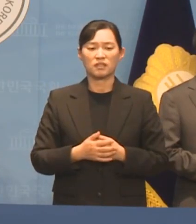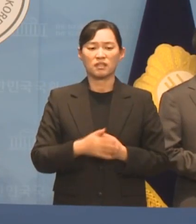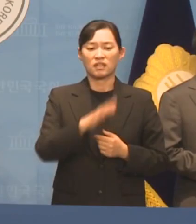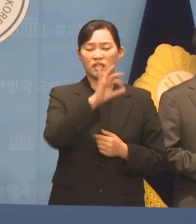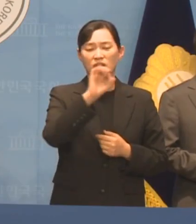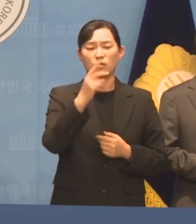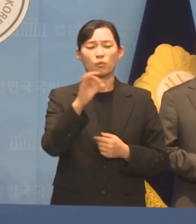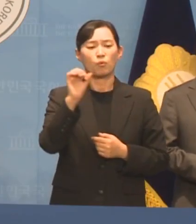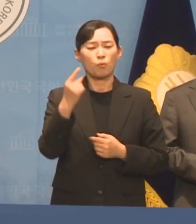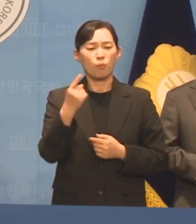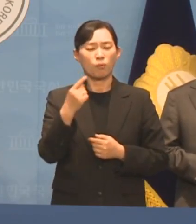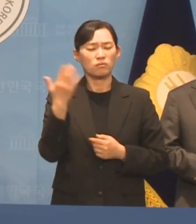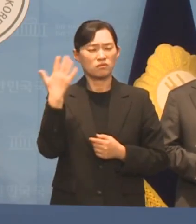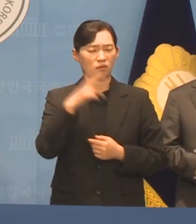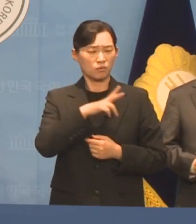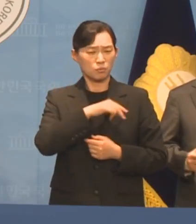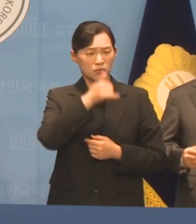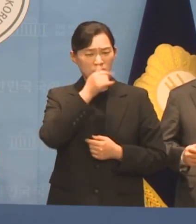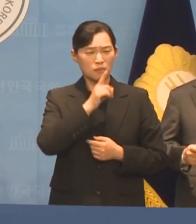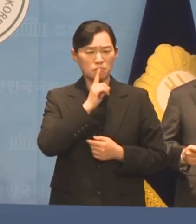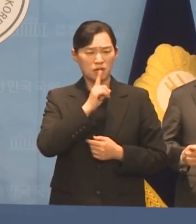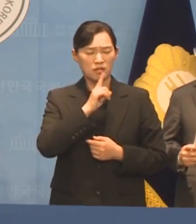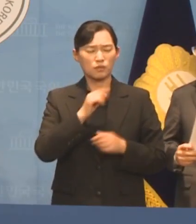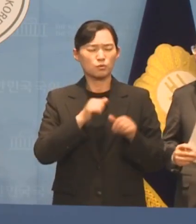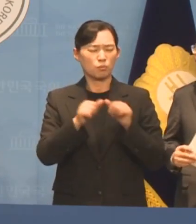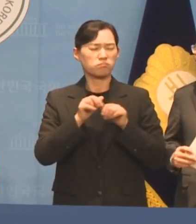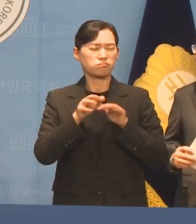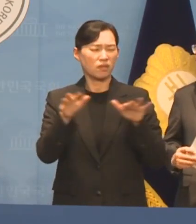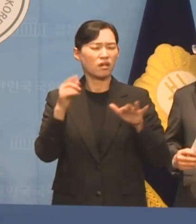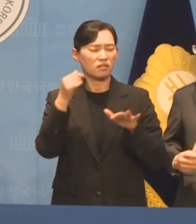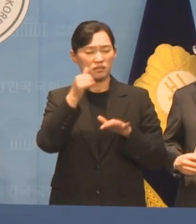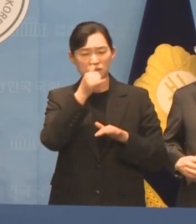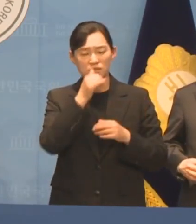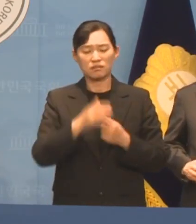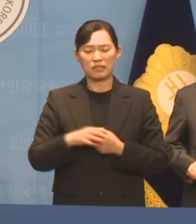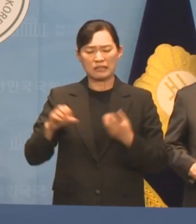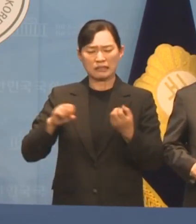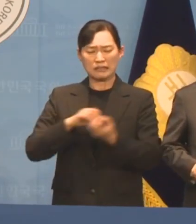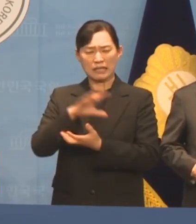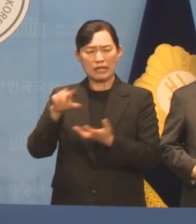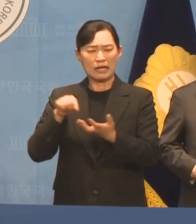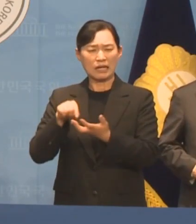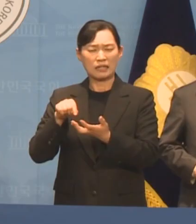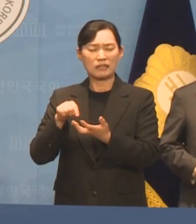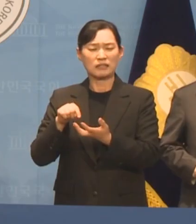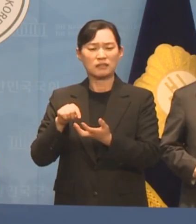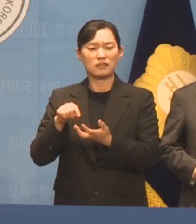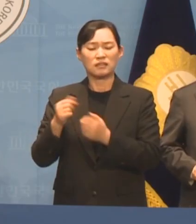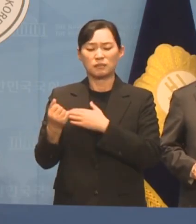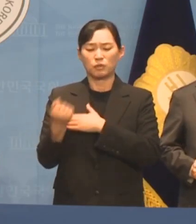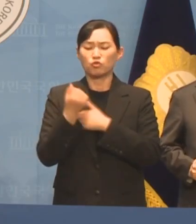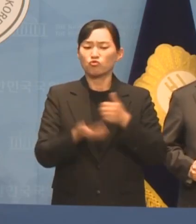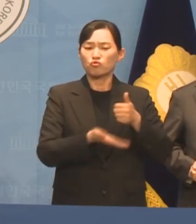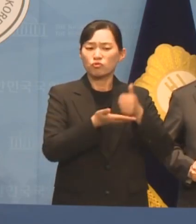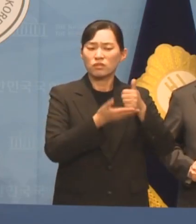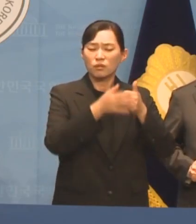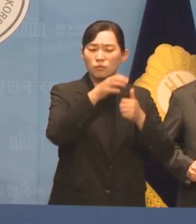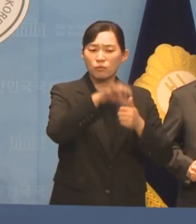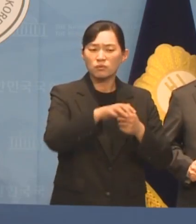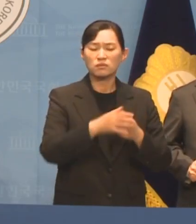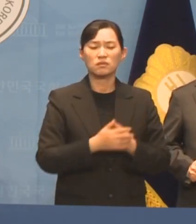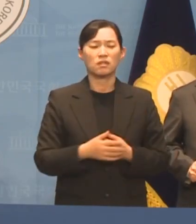전 의원이 들어있다는 것이 파다하게 퍼져 있습니다. 내란 정권에서 추천한 인사가 임명된다는 것은